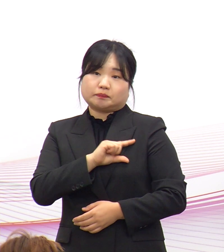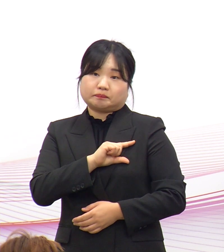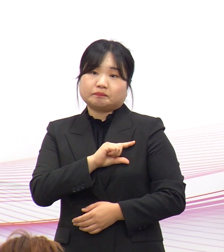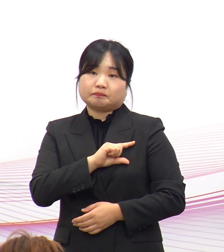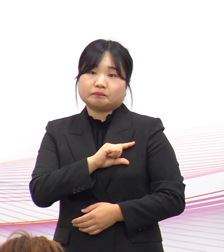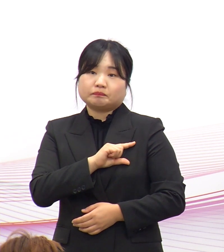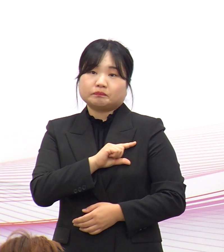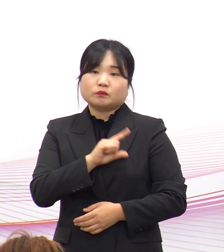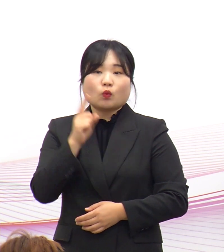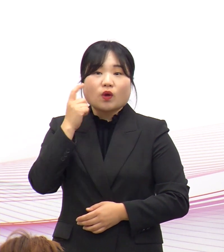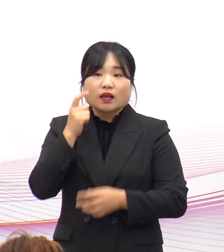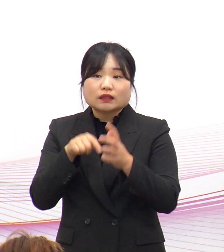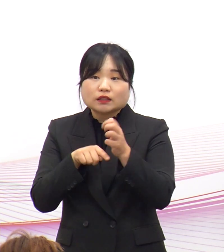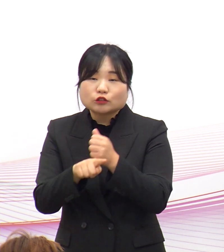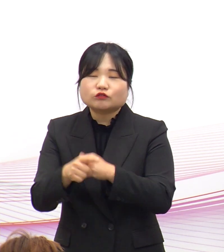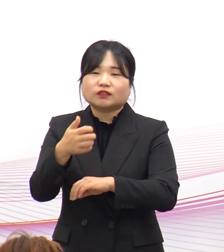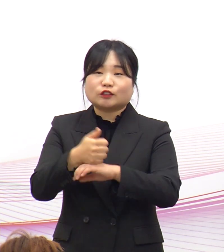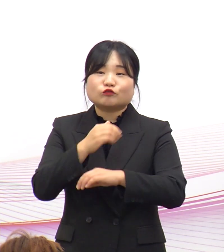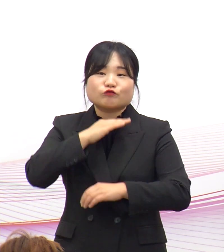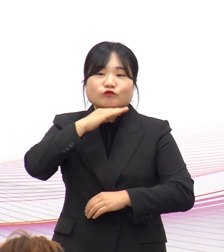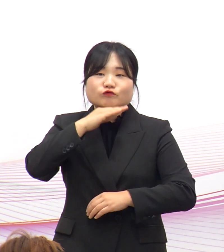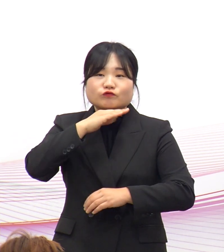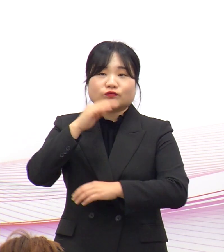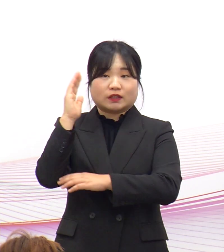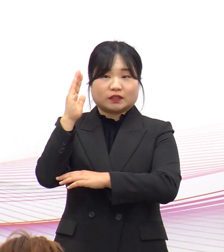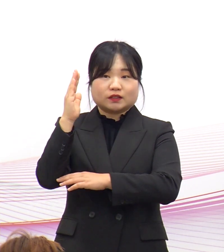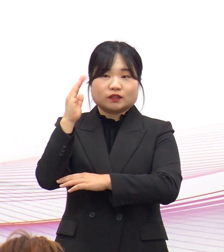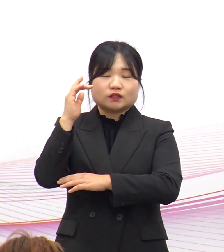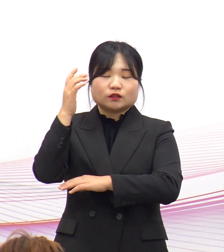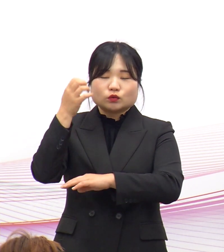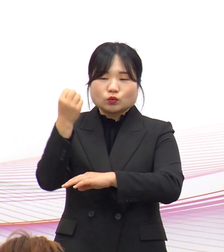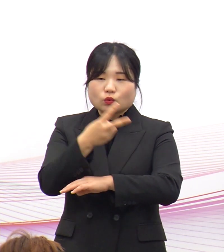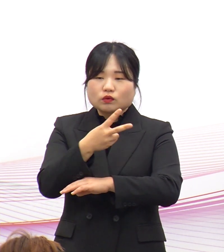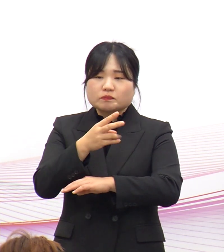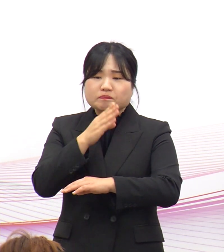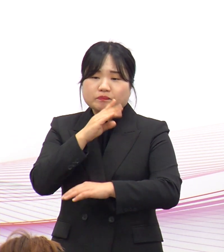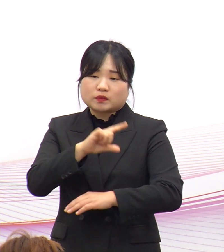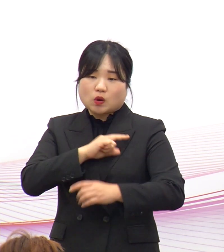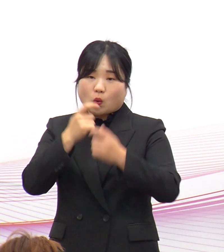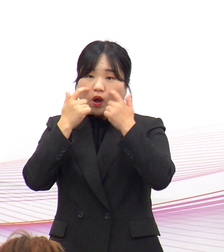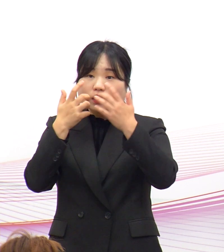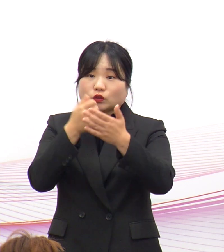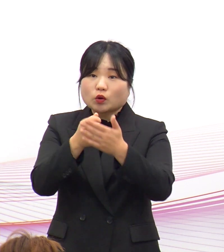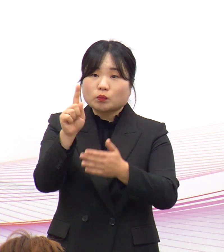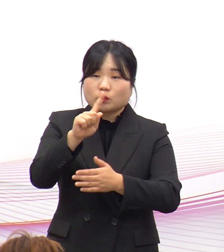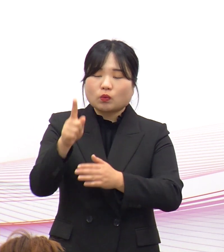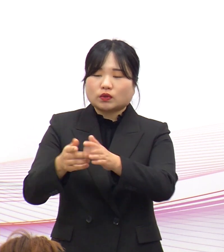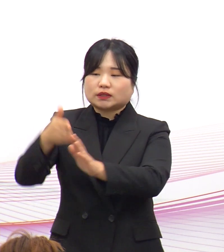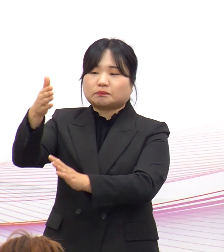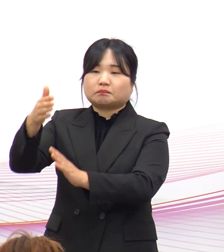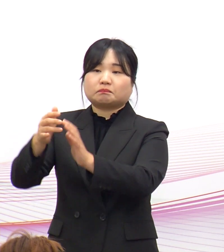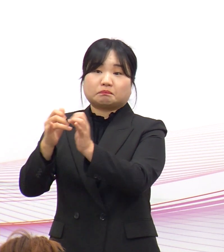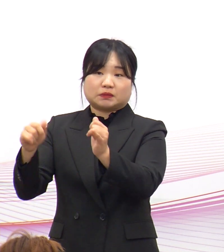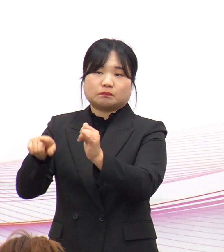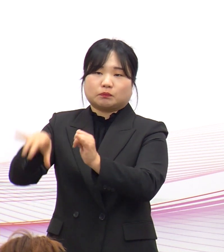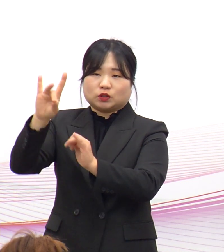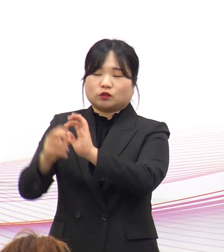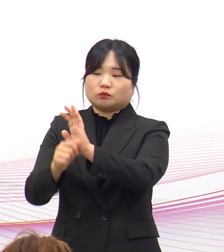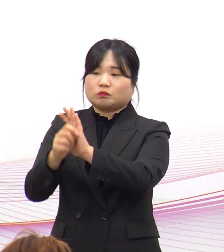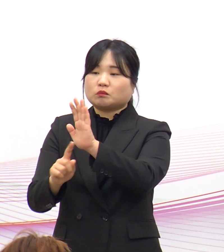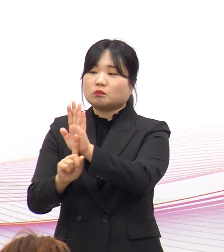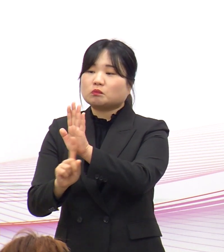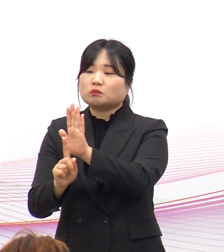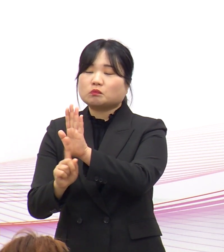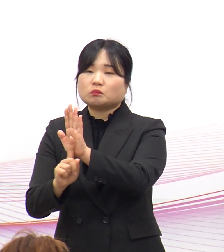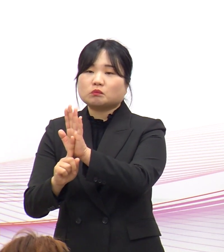신문교인데 이 명칭은 나중에 시민 공모에서 정식으로 다리 이름을 질 생각입니다. 현재는 가칭